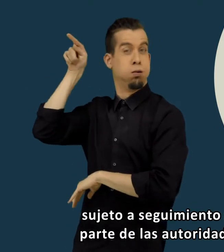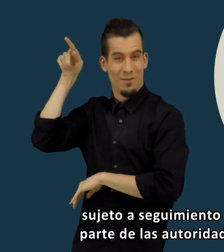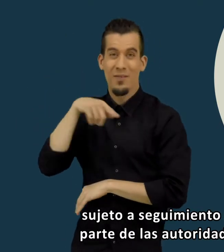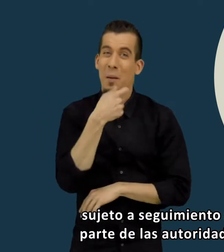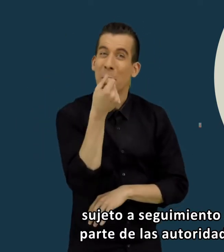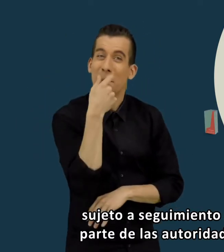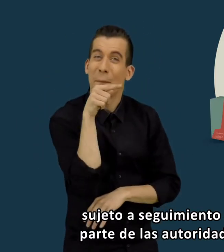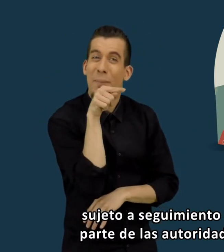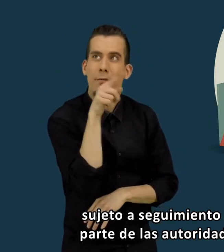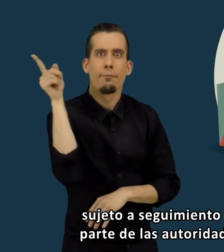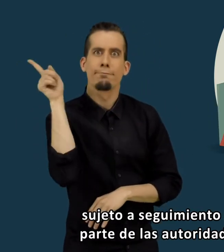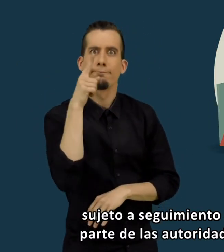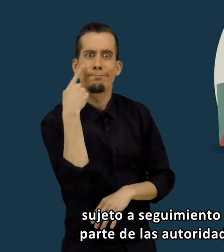autoridades sanitarias.